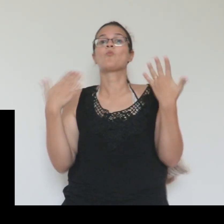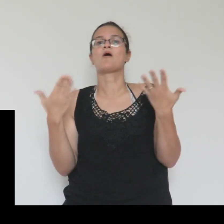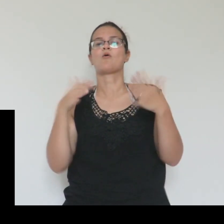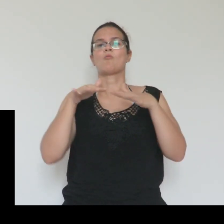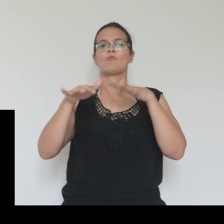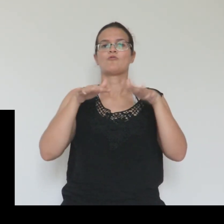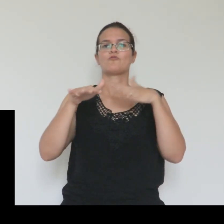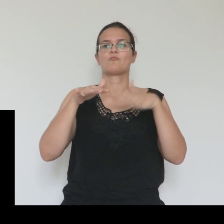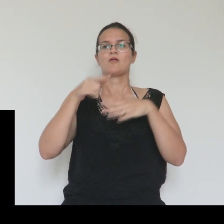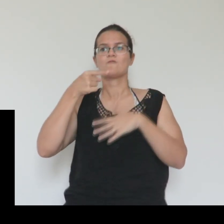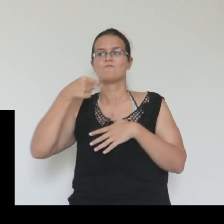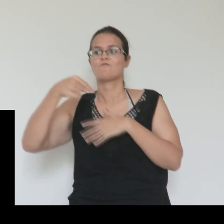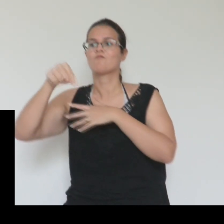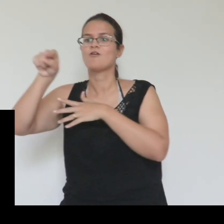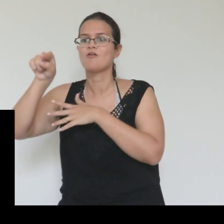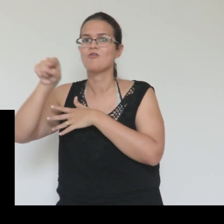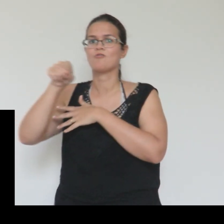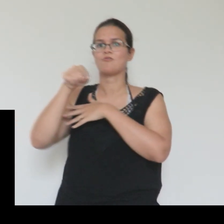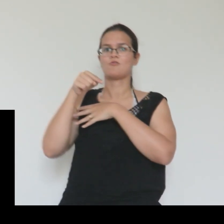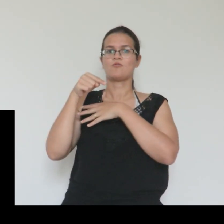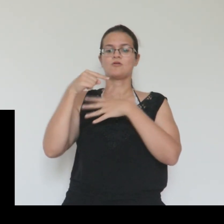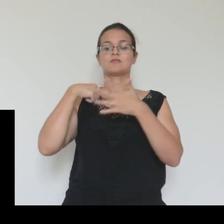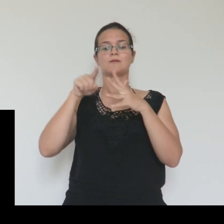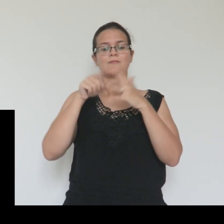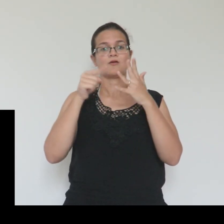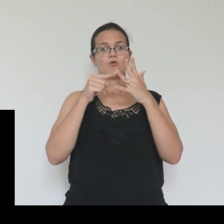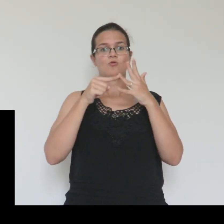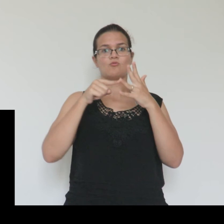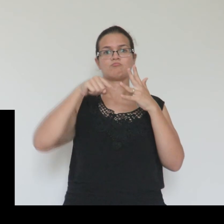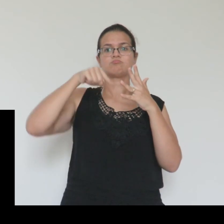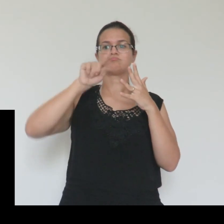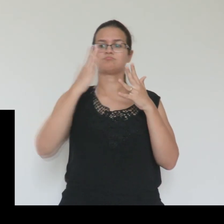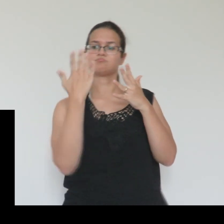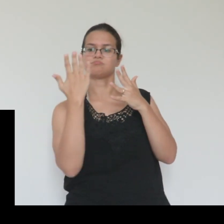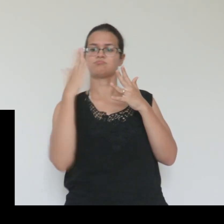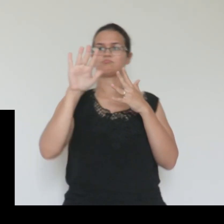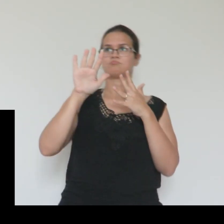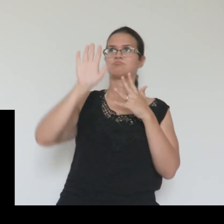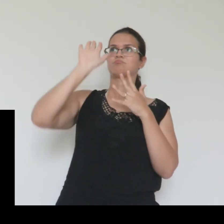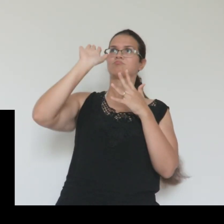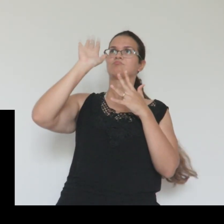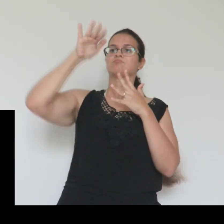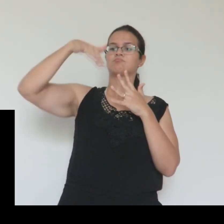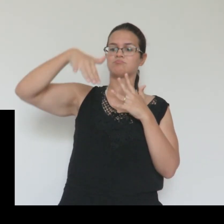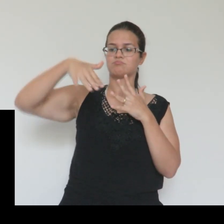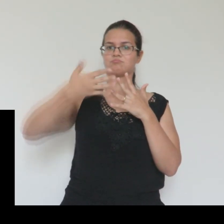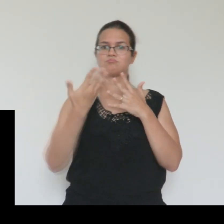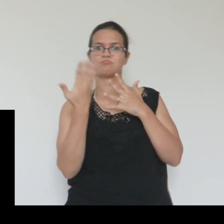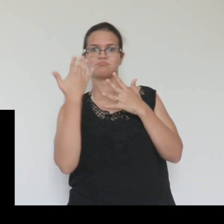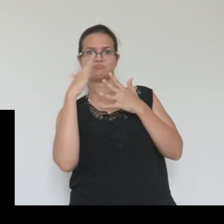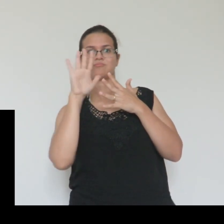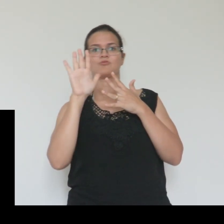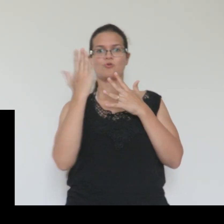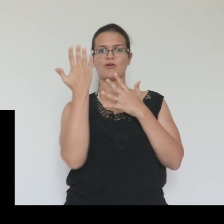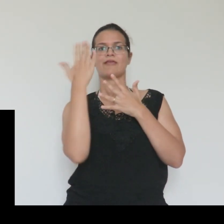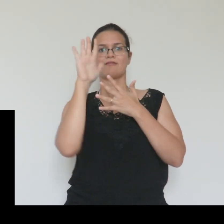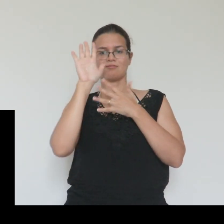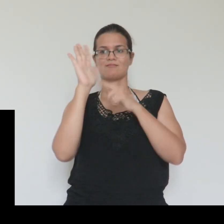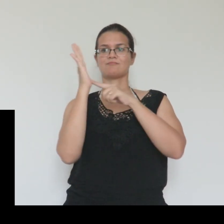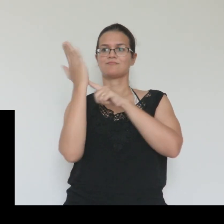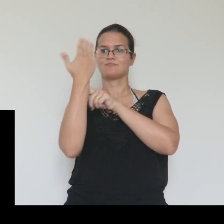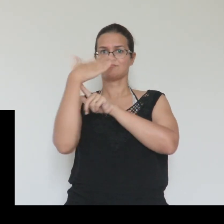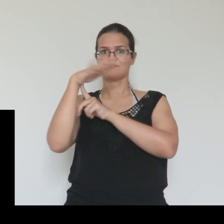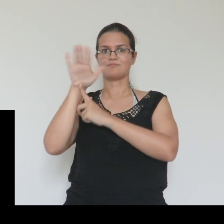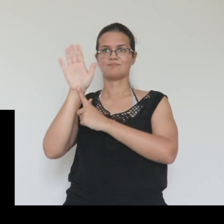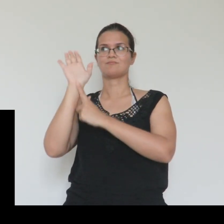para cima, ou a palma da mão para o meu corpo na diagonal. Então essa é a orientação da mão. E por último, que é muito